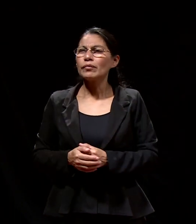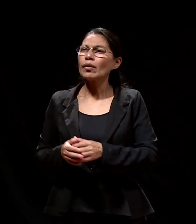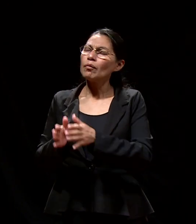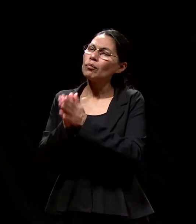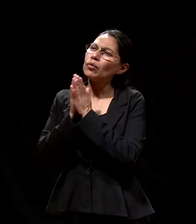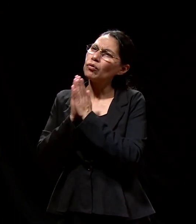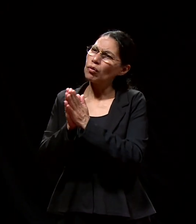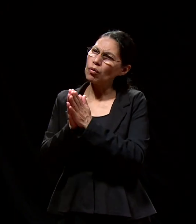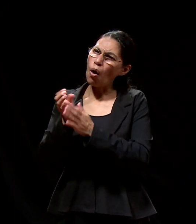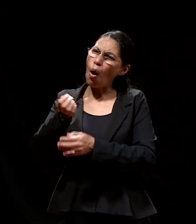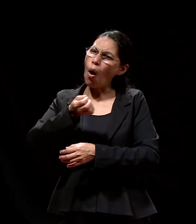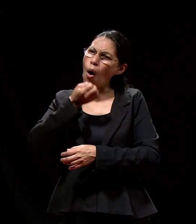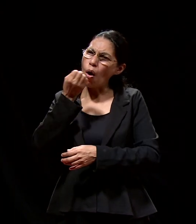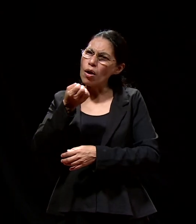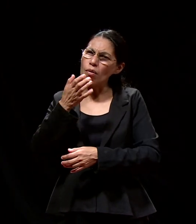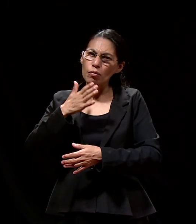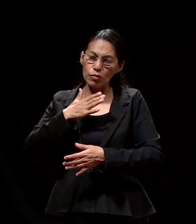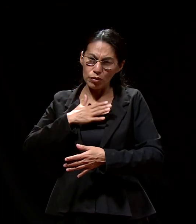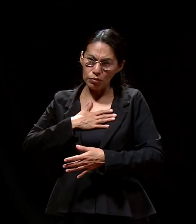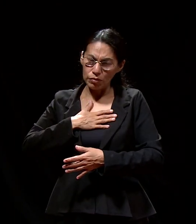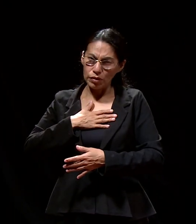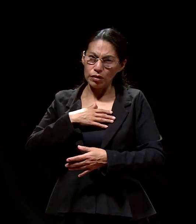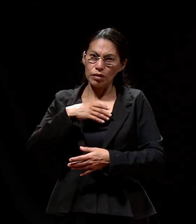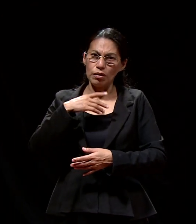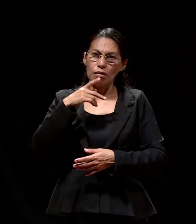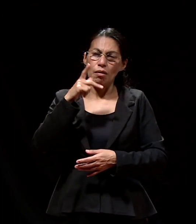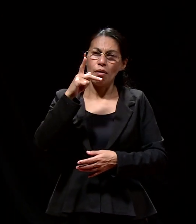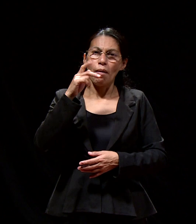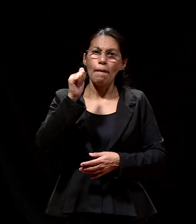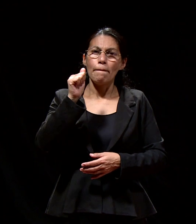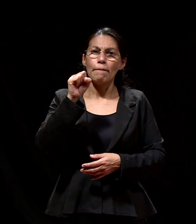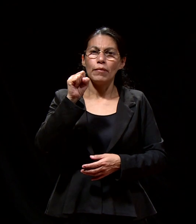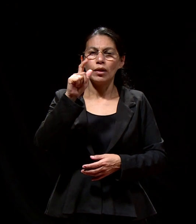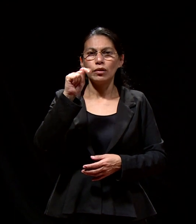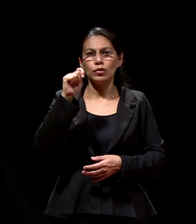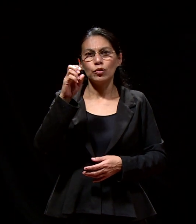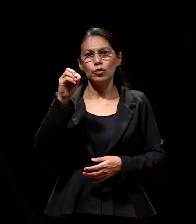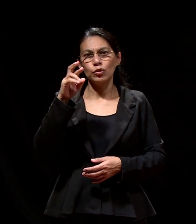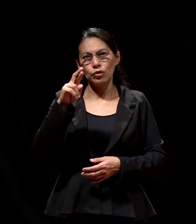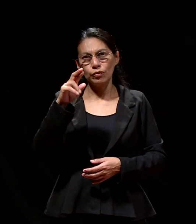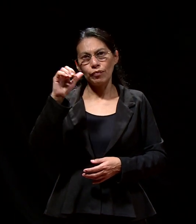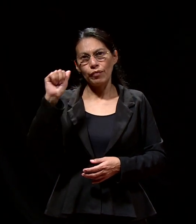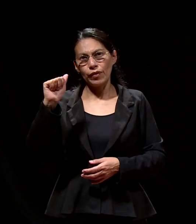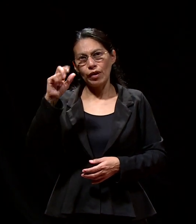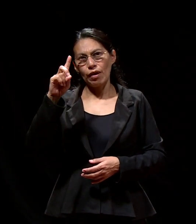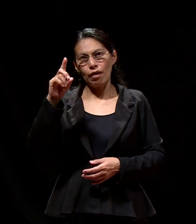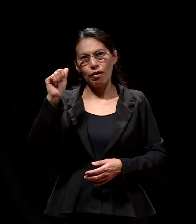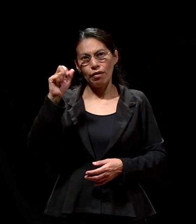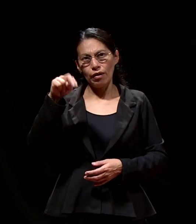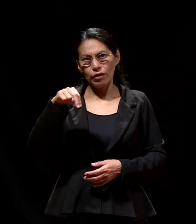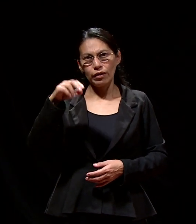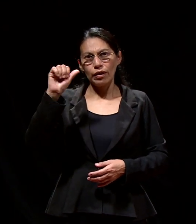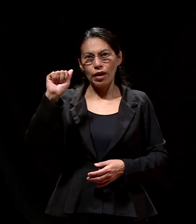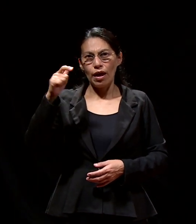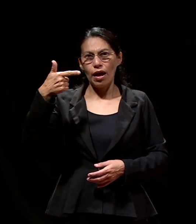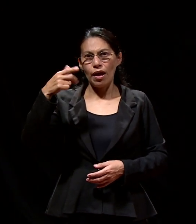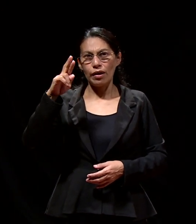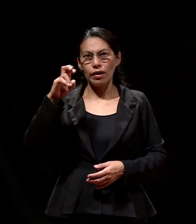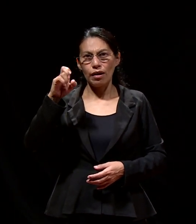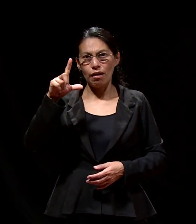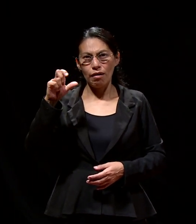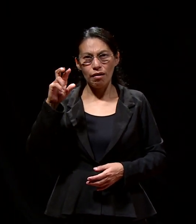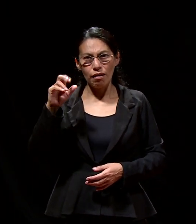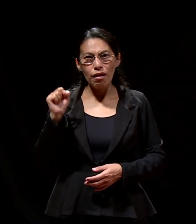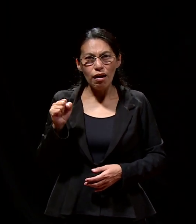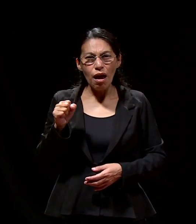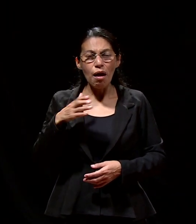contagiamos con covid-19 pastor Adam higuera Aguilar un abrazo para ti